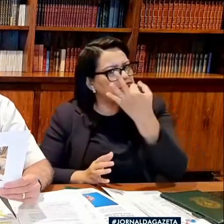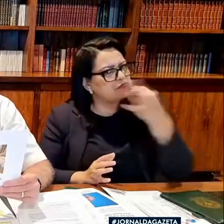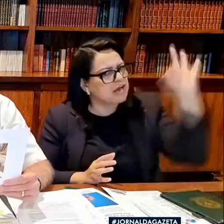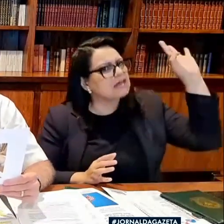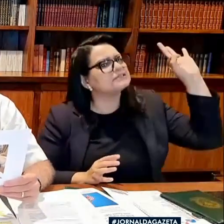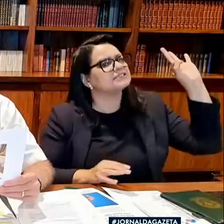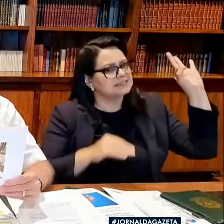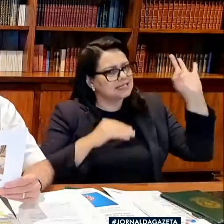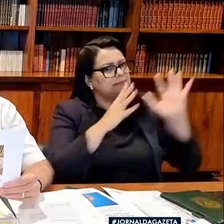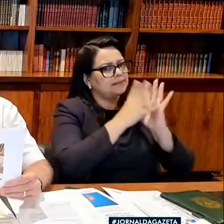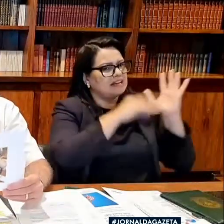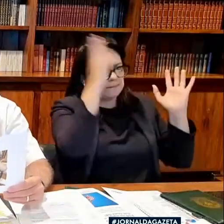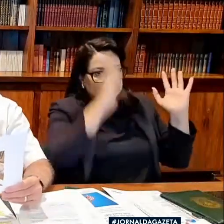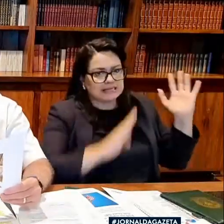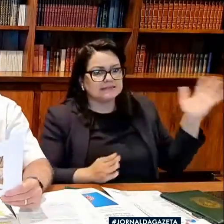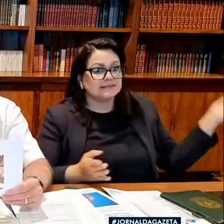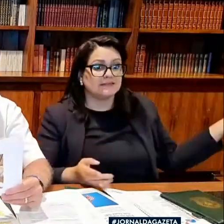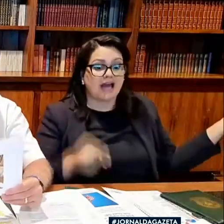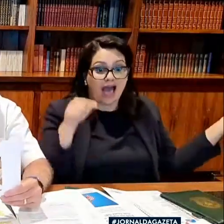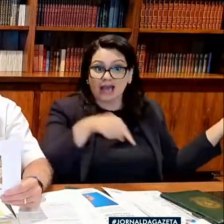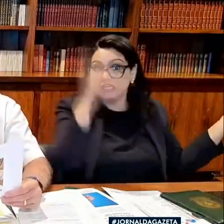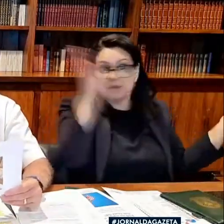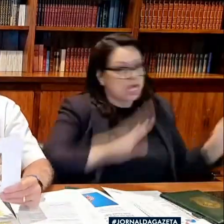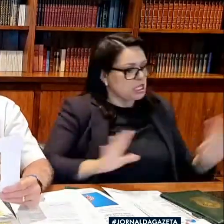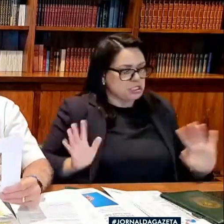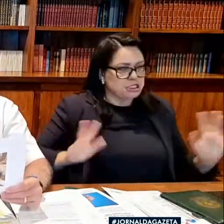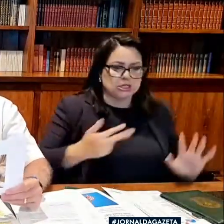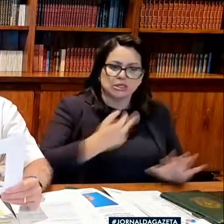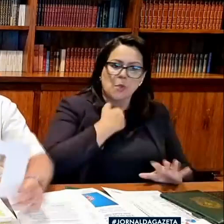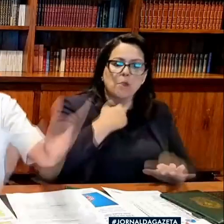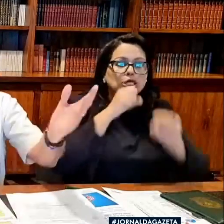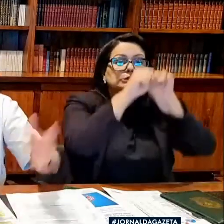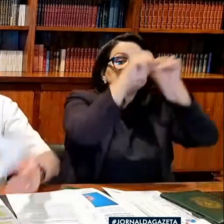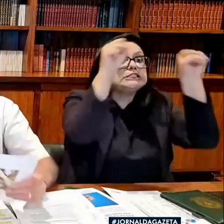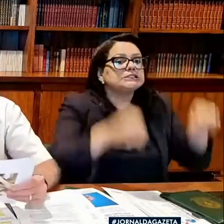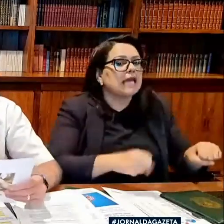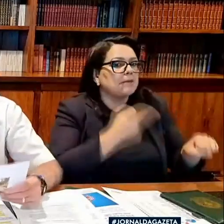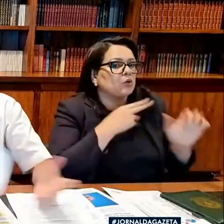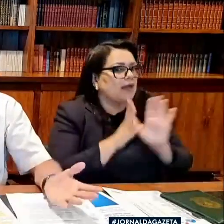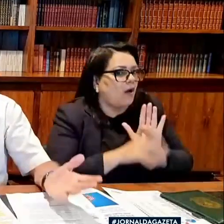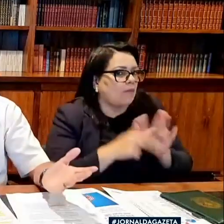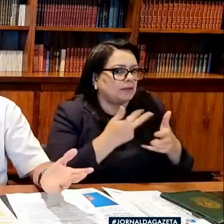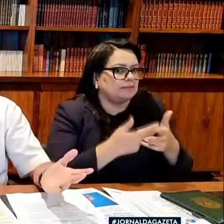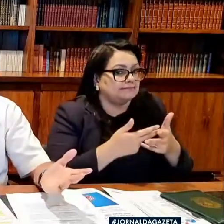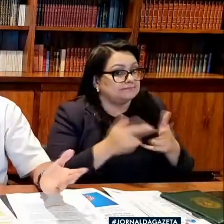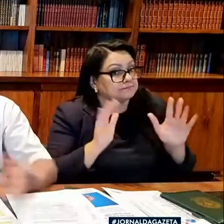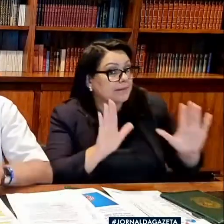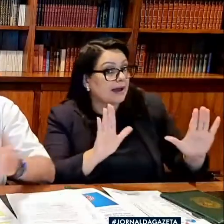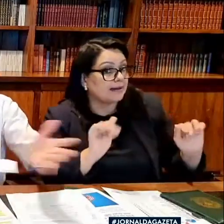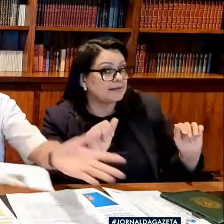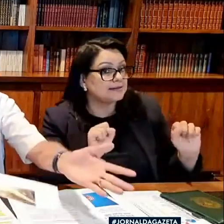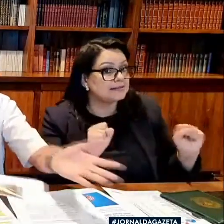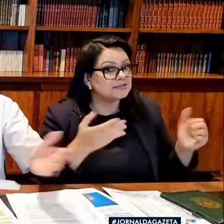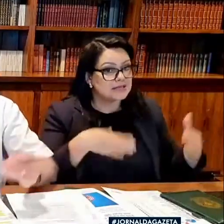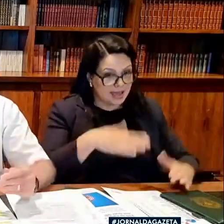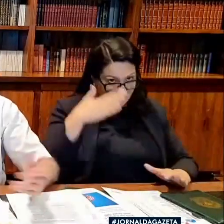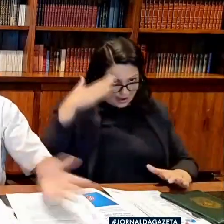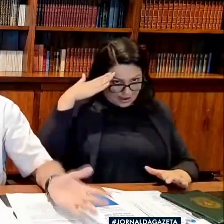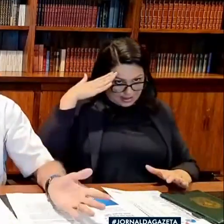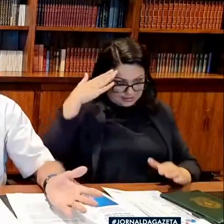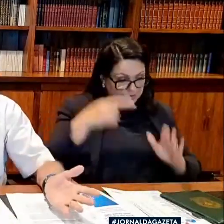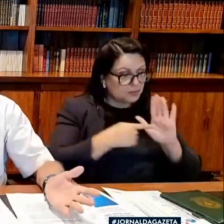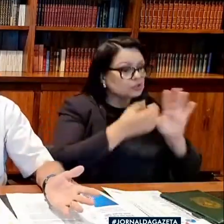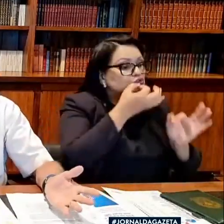Que exemplo para nós brasileiros, né? Aqui tem um pessoal que fala, não, meu sistema é inviolável. Mas, quando o Exército